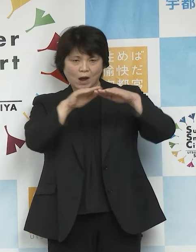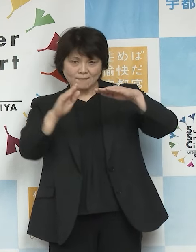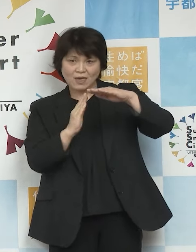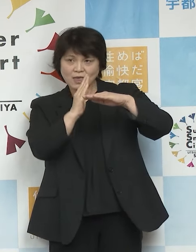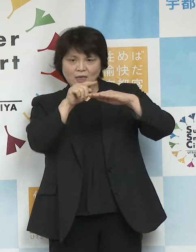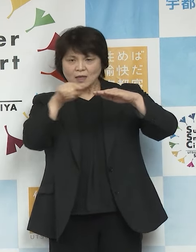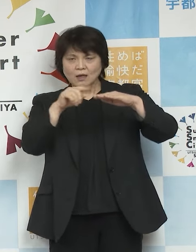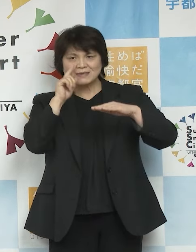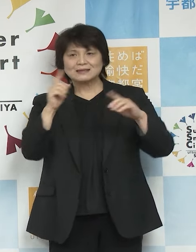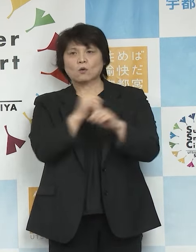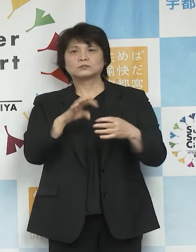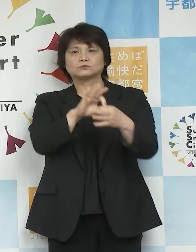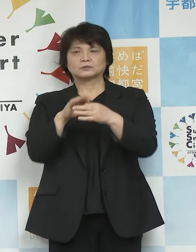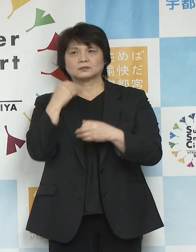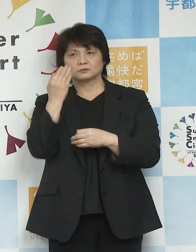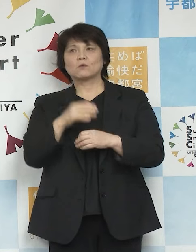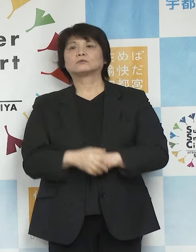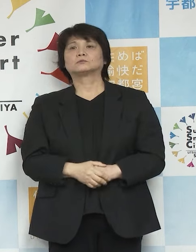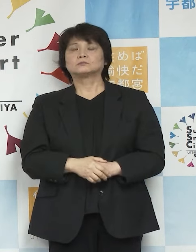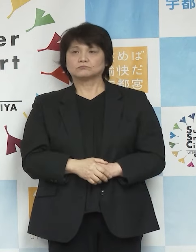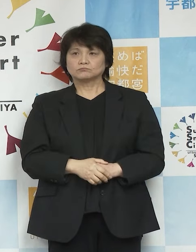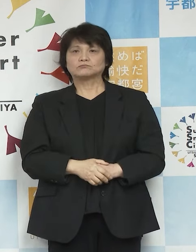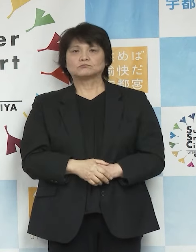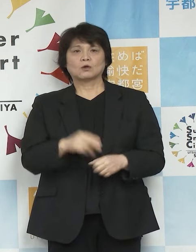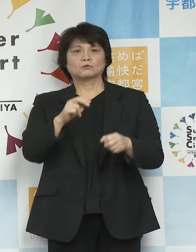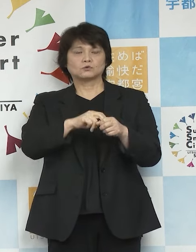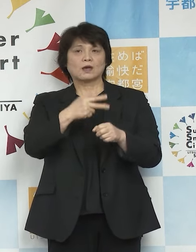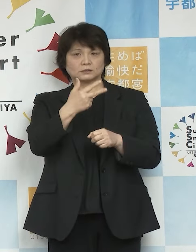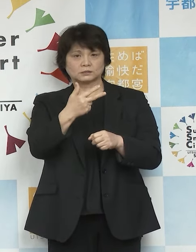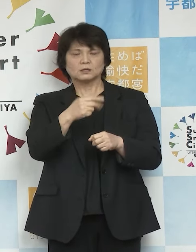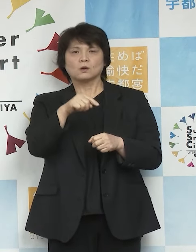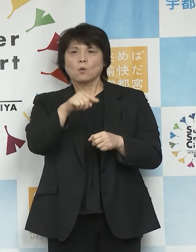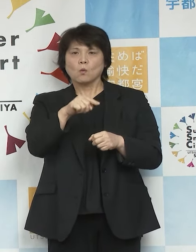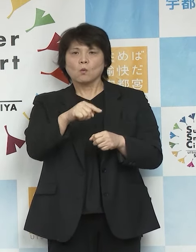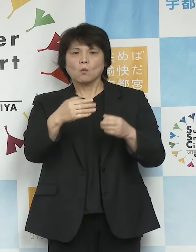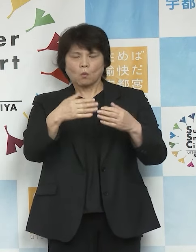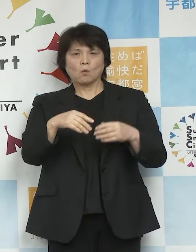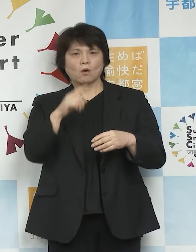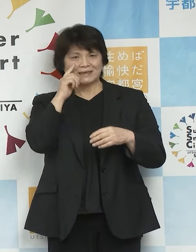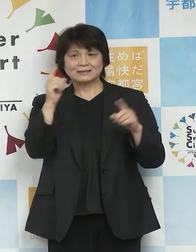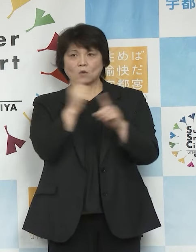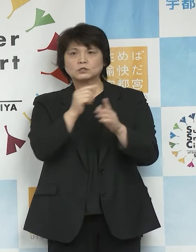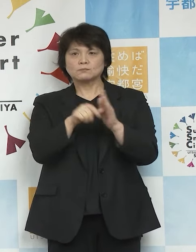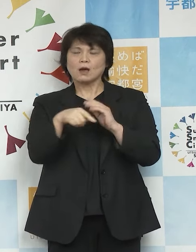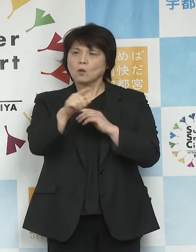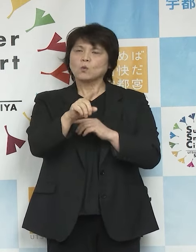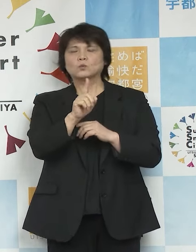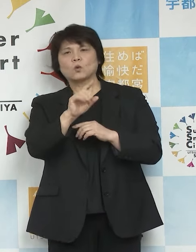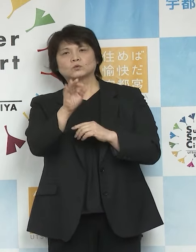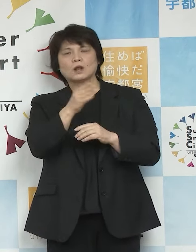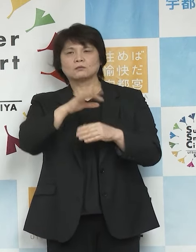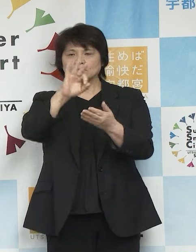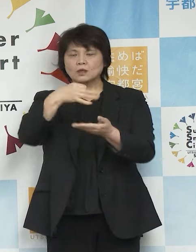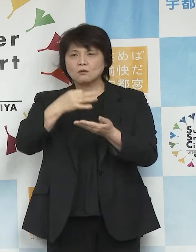。宇都宮市としてですね、この103万円の壁が見直された場合、どのぐらい影響があるのか、税収が減ると試算